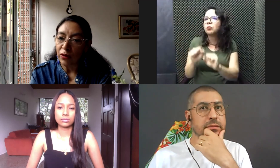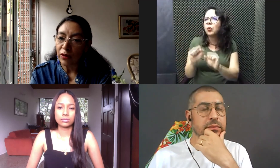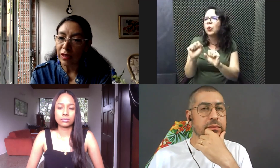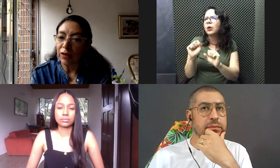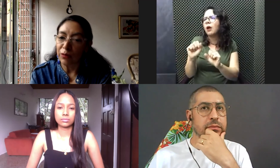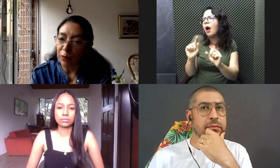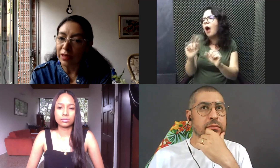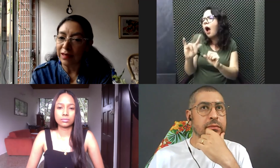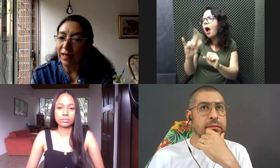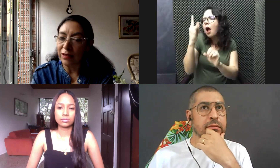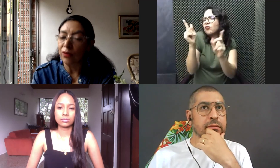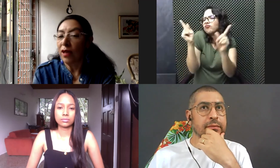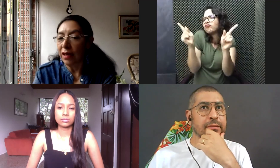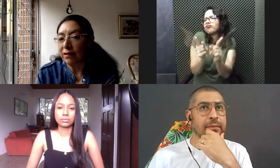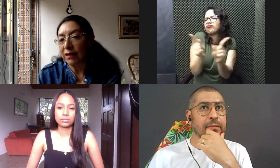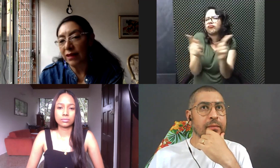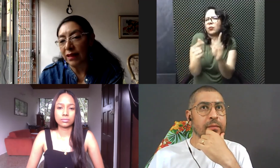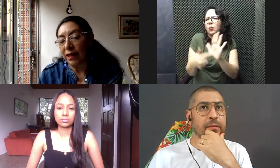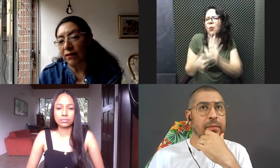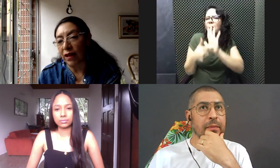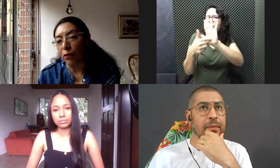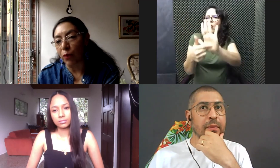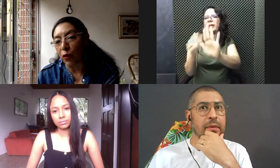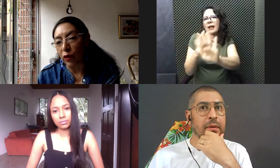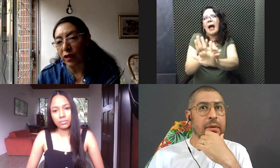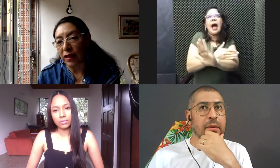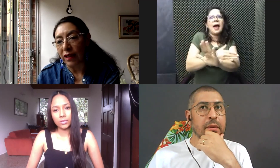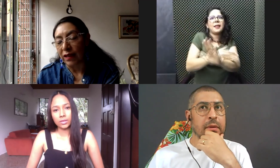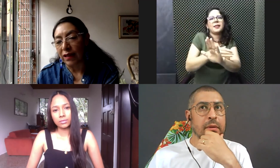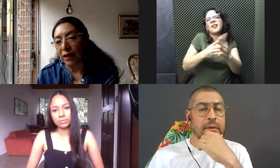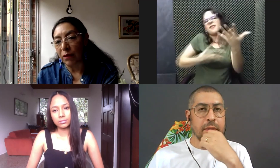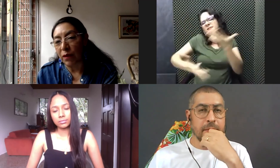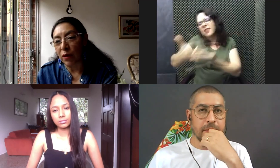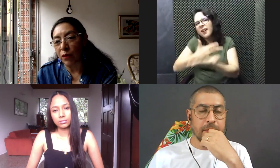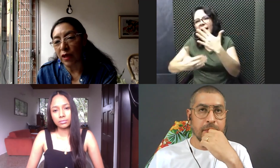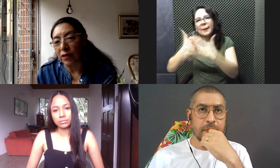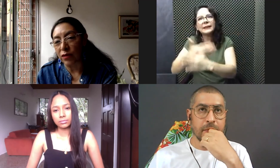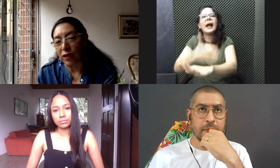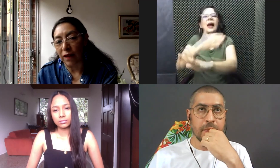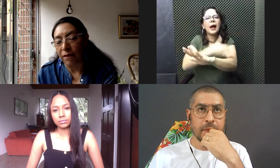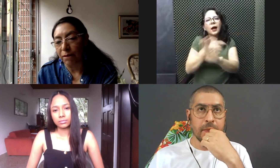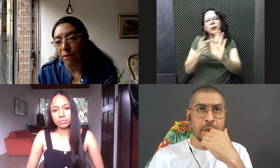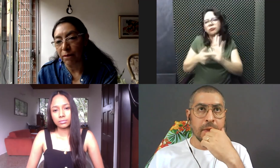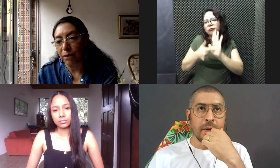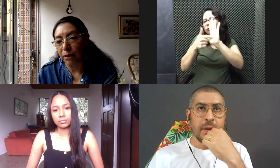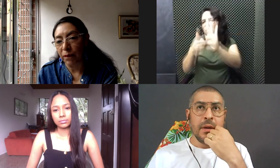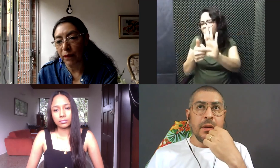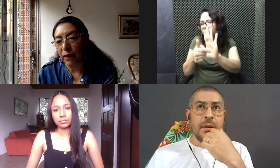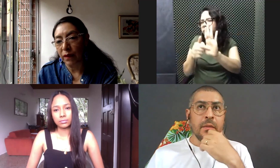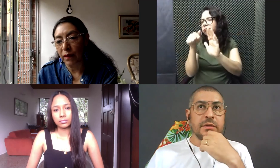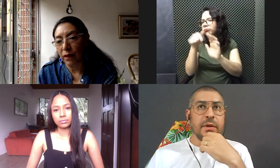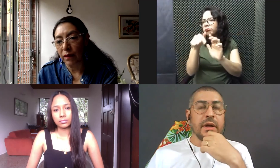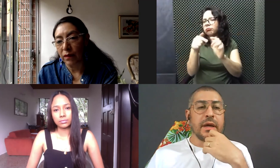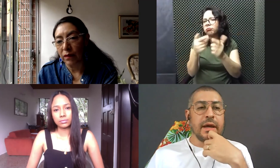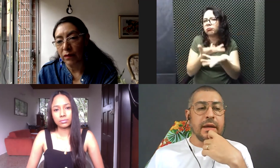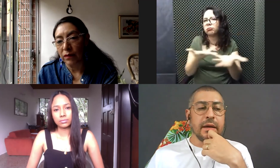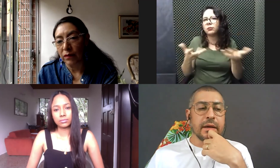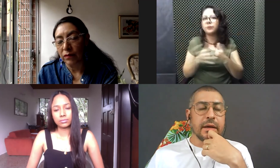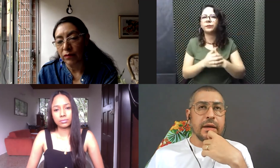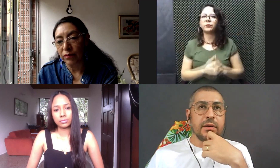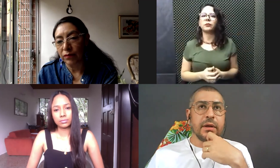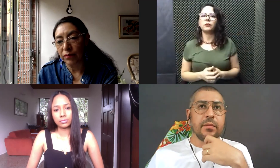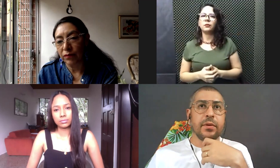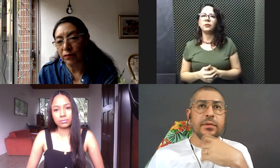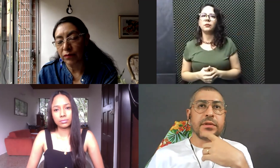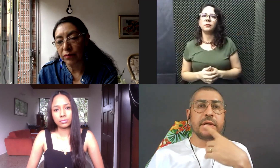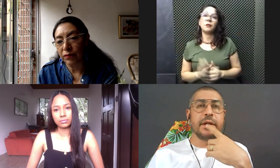pedacito que nos muestre eso antes de hablar un poco de la misma comunidad sorda. pues bueno, aquí